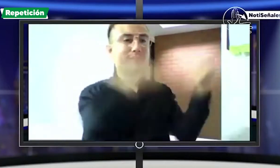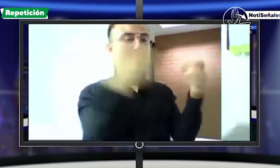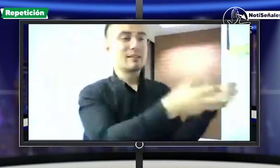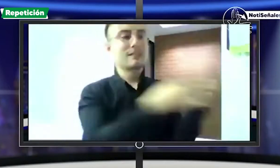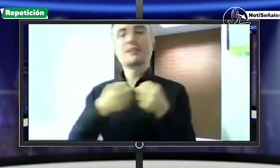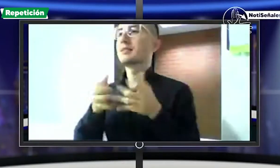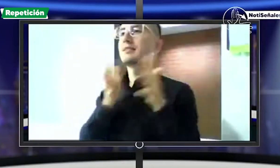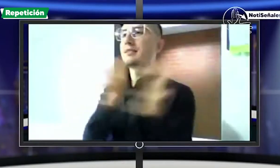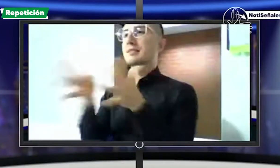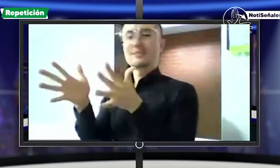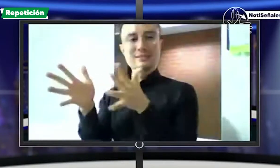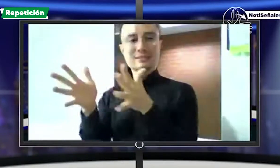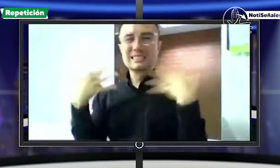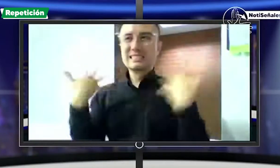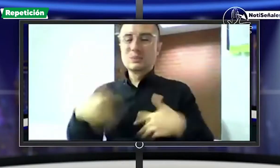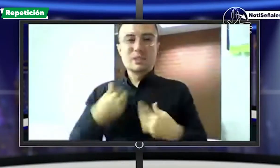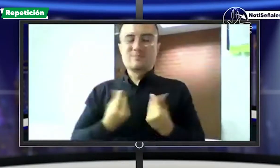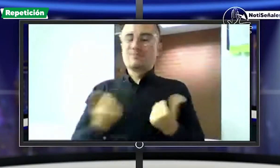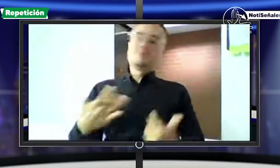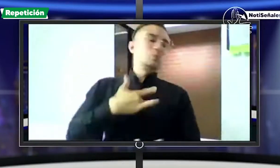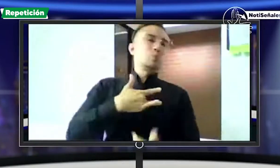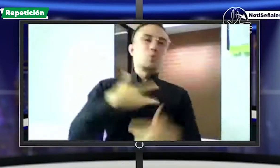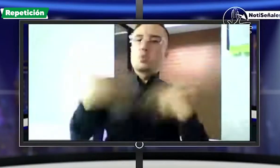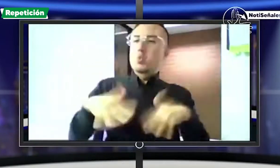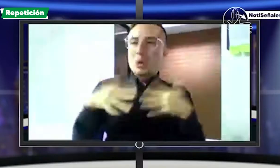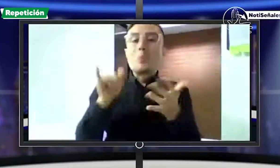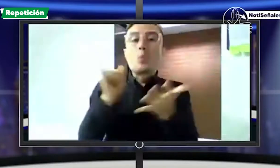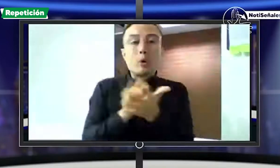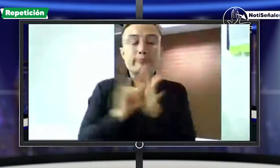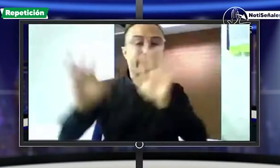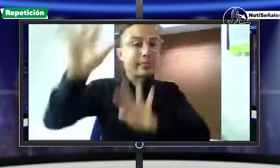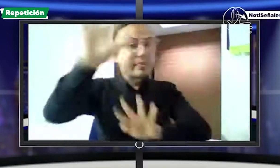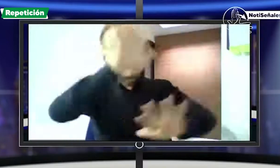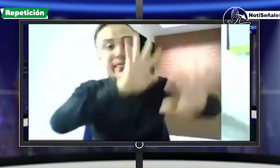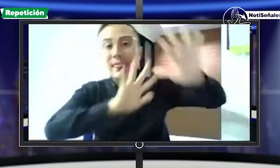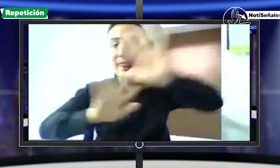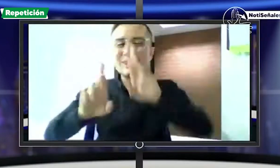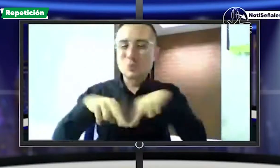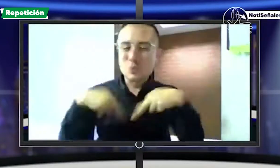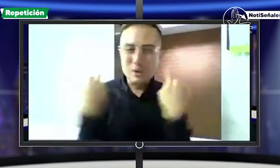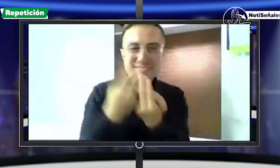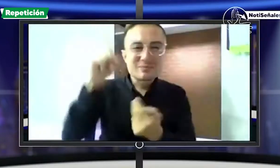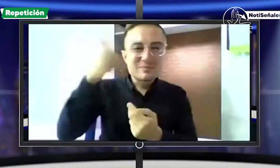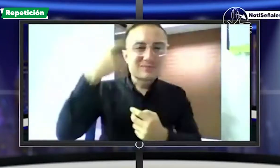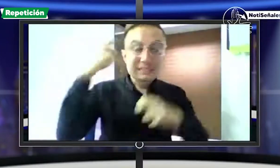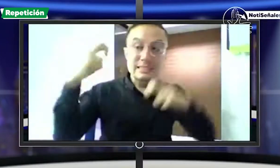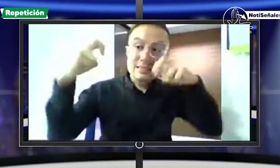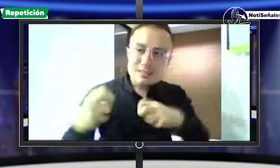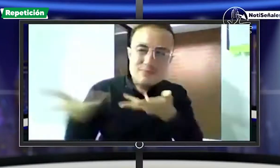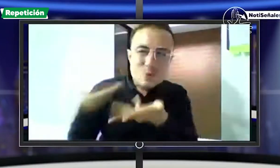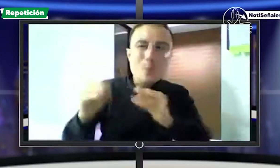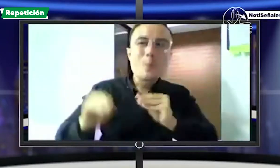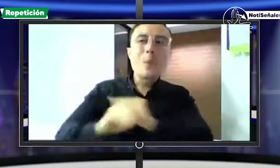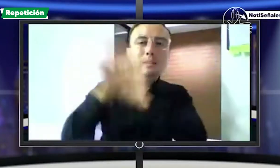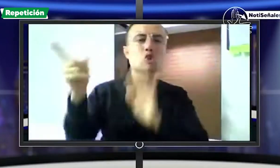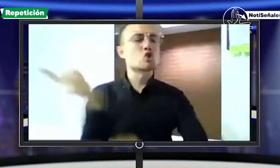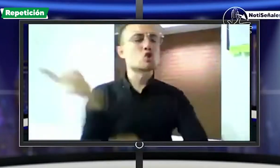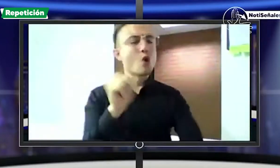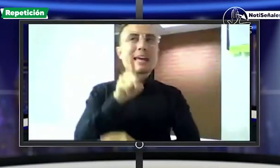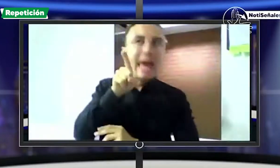frente a la lengua de señas son los intérpretes y no queremos que de esta manera pues primero se confunda el rol de los